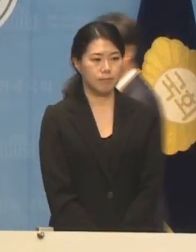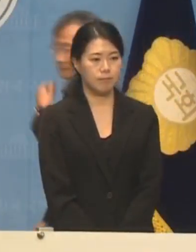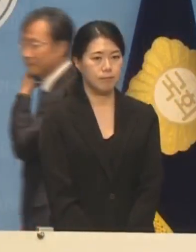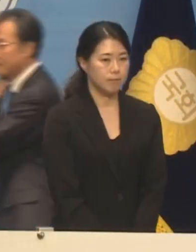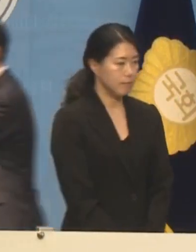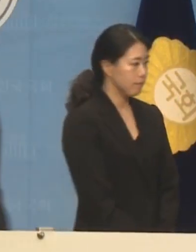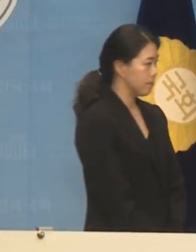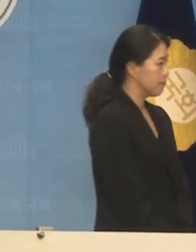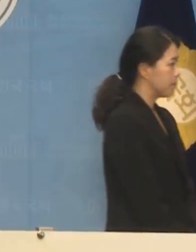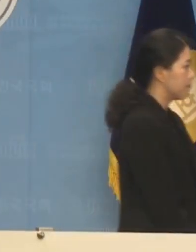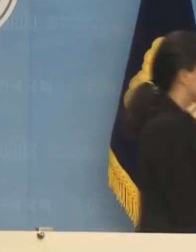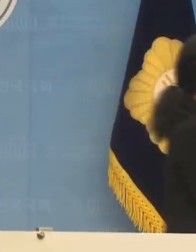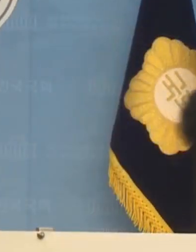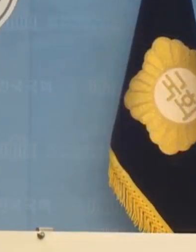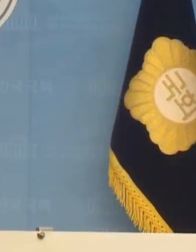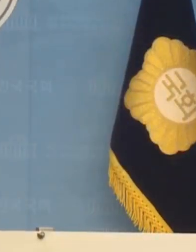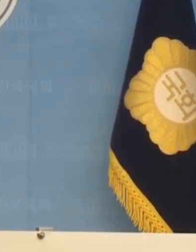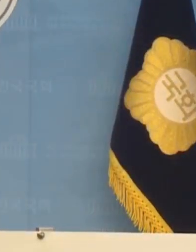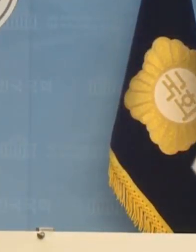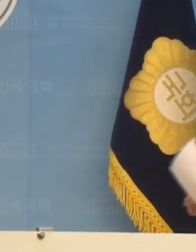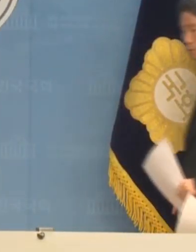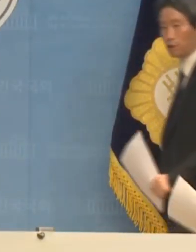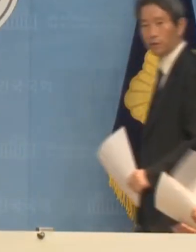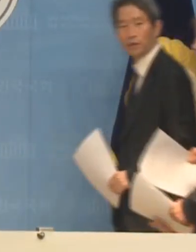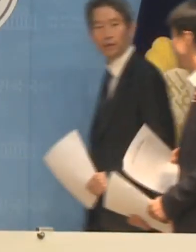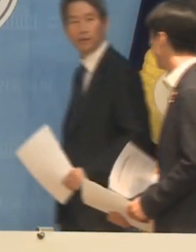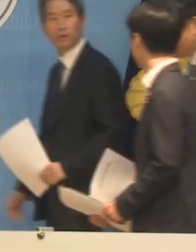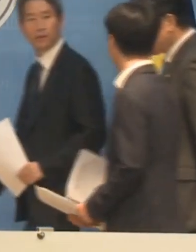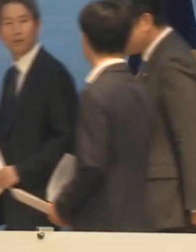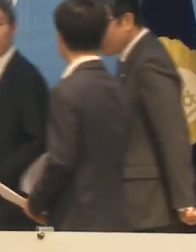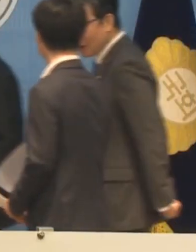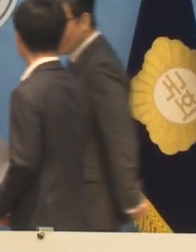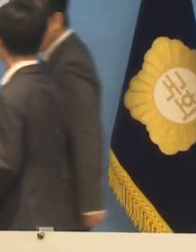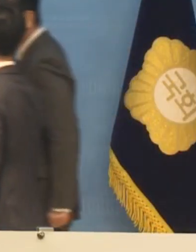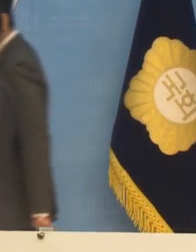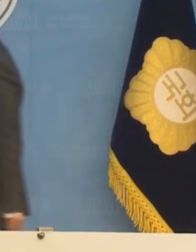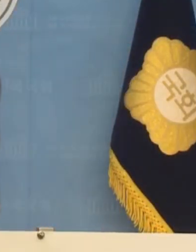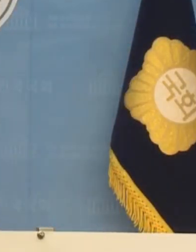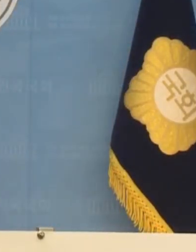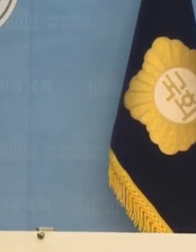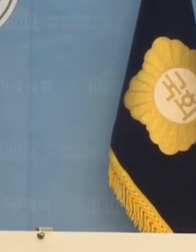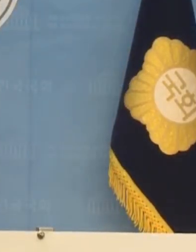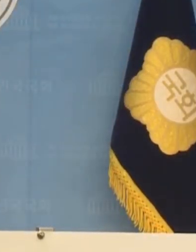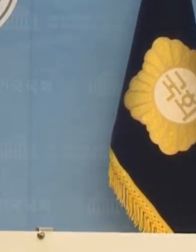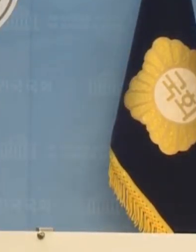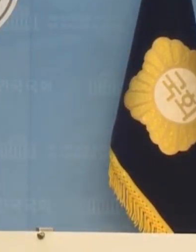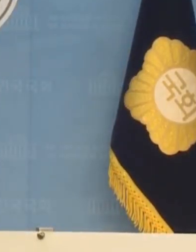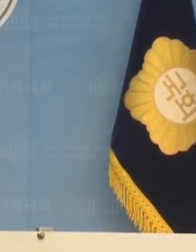조신하게 왜 그래?